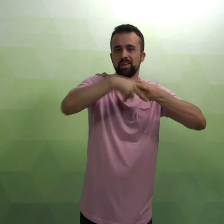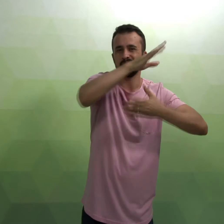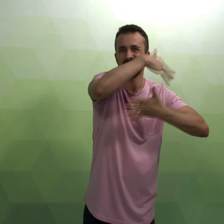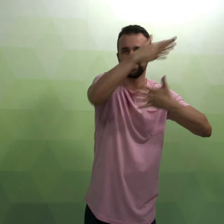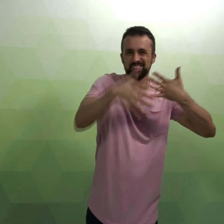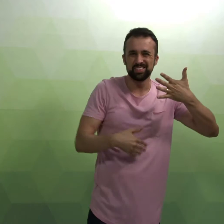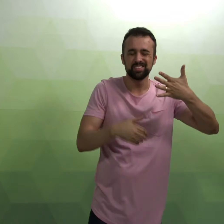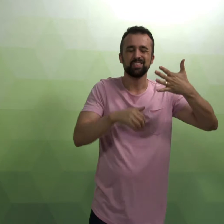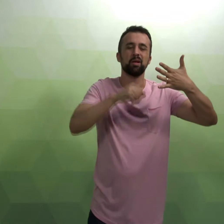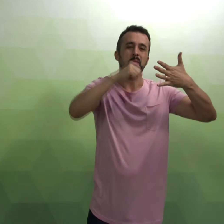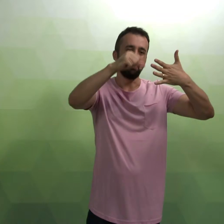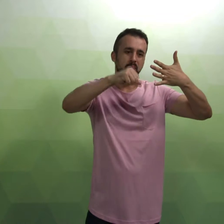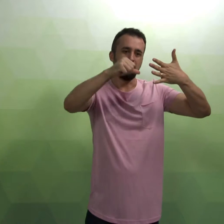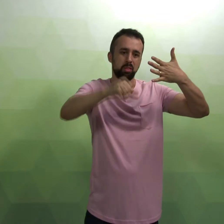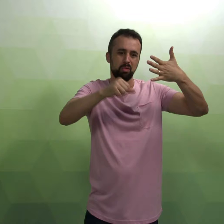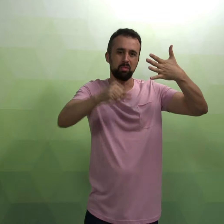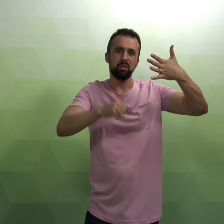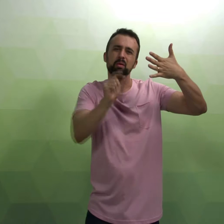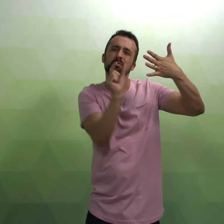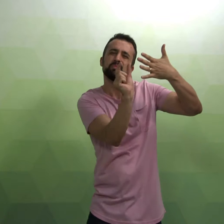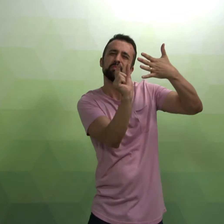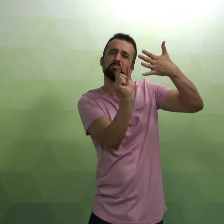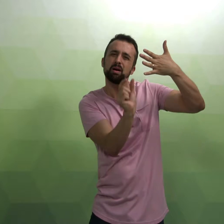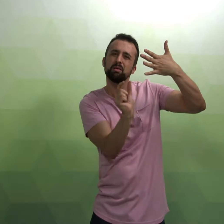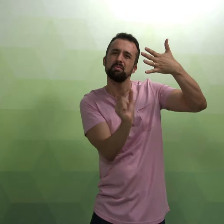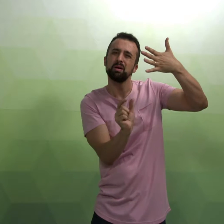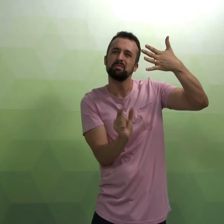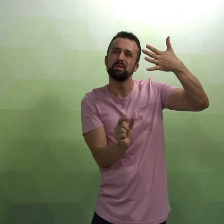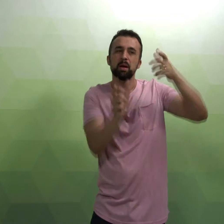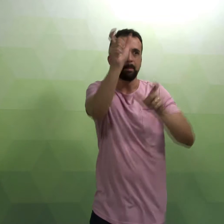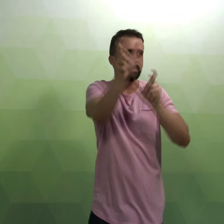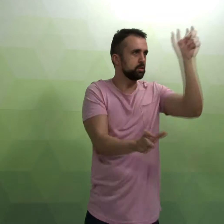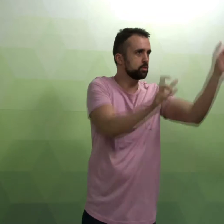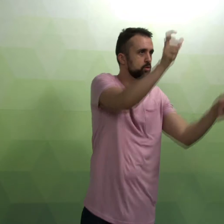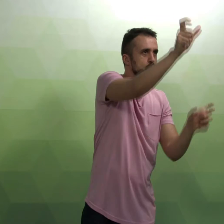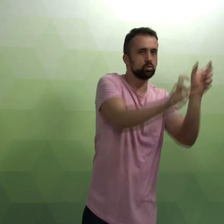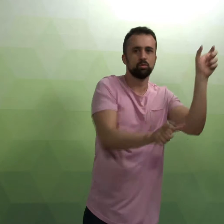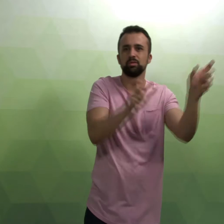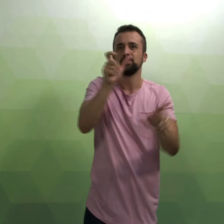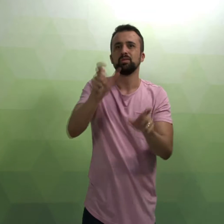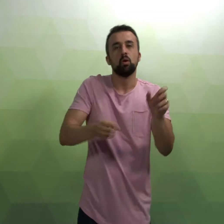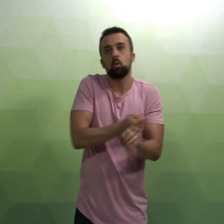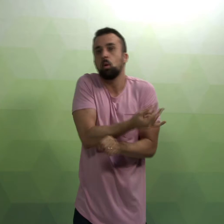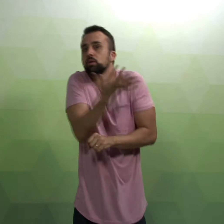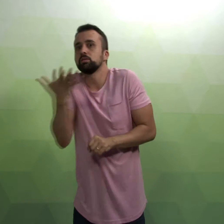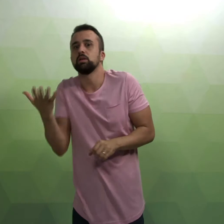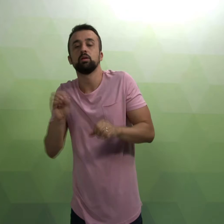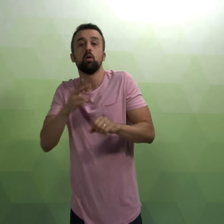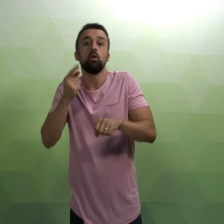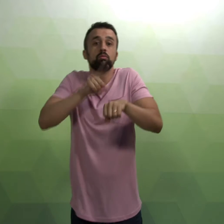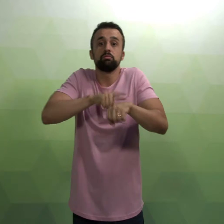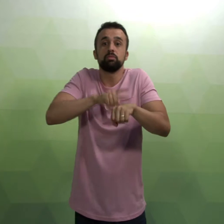porque o signo visual, no caso dos verbos em Libras, não possuem desinência, número pessoais